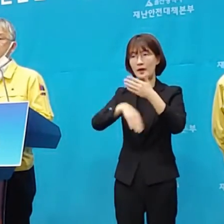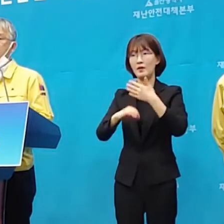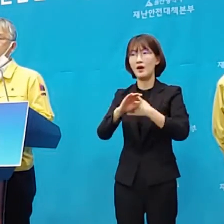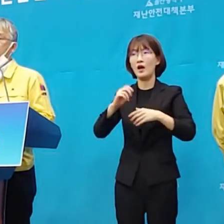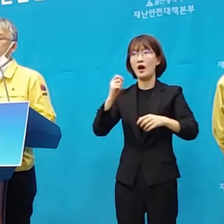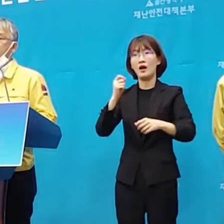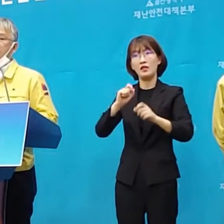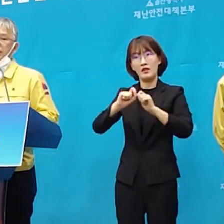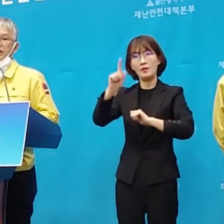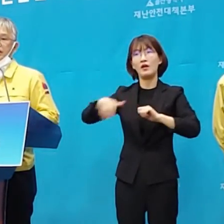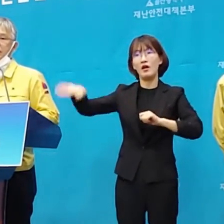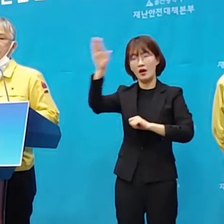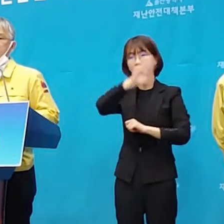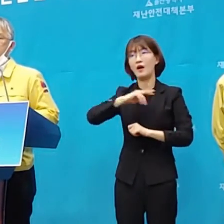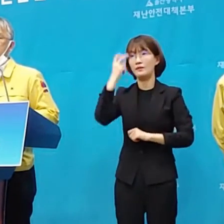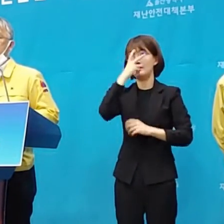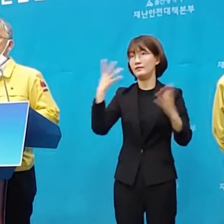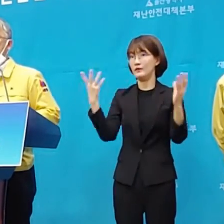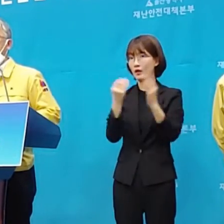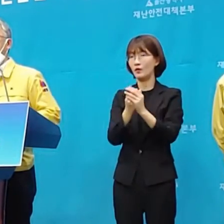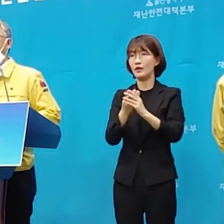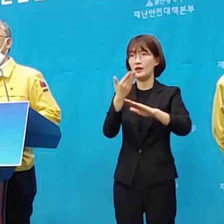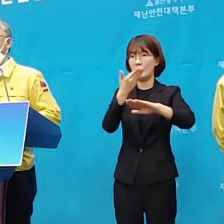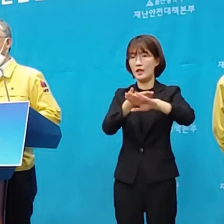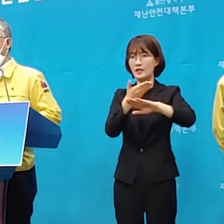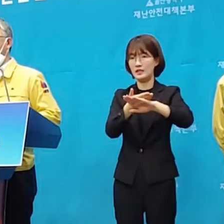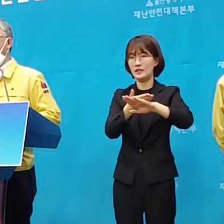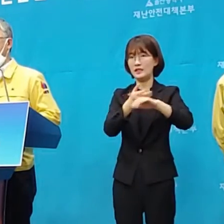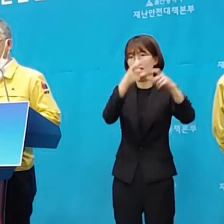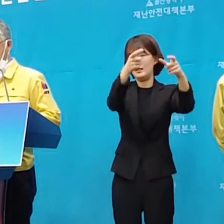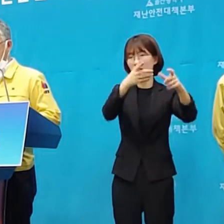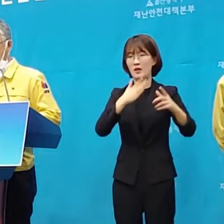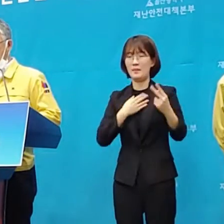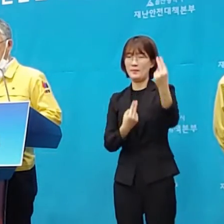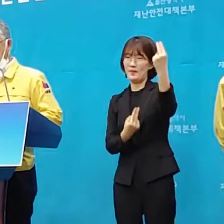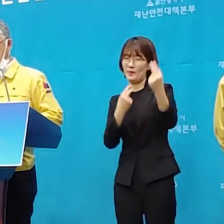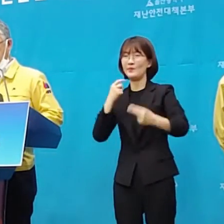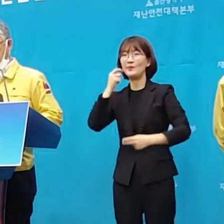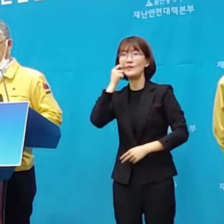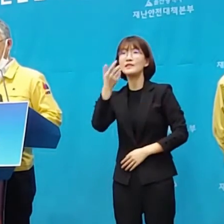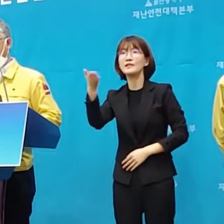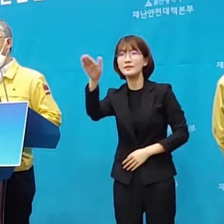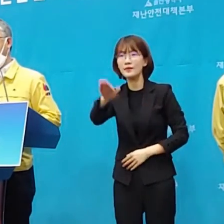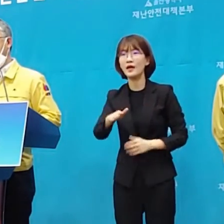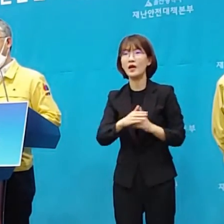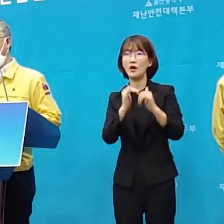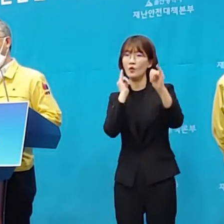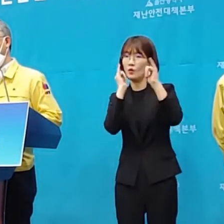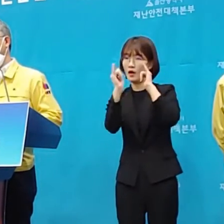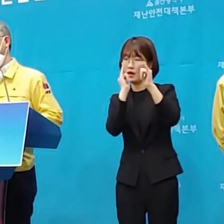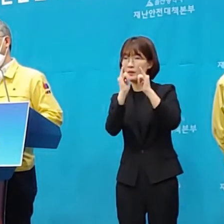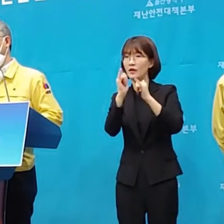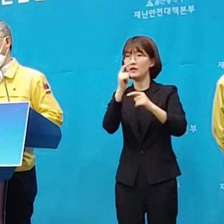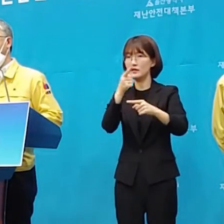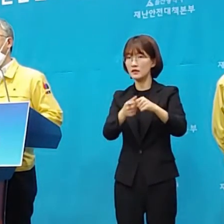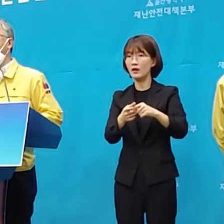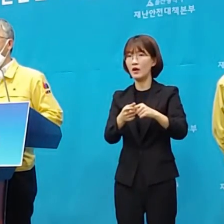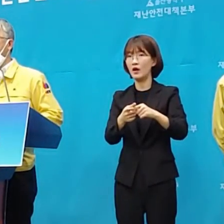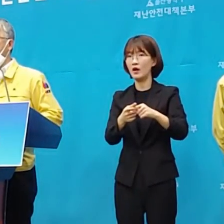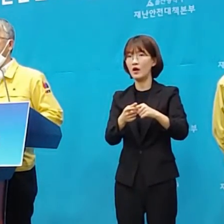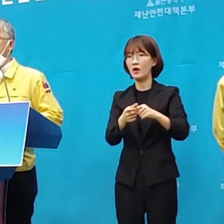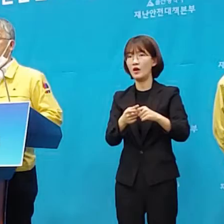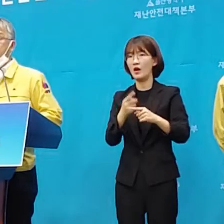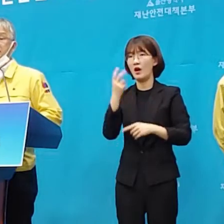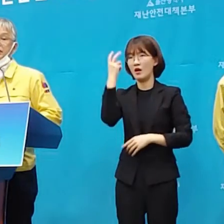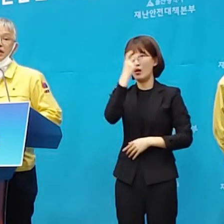거의 검사가 마무리됐고요. 다시도 하고 비교할 수는 없지만 저희가 통화를 하면서 좀 검사의